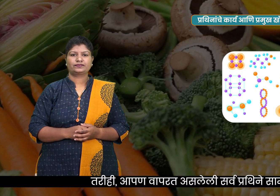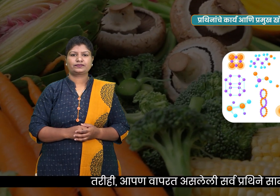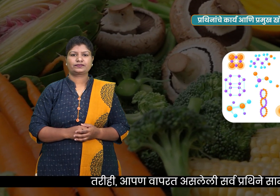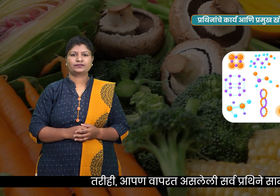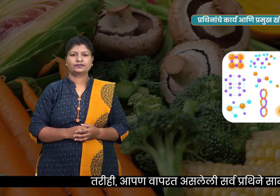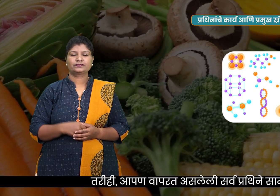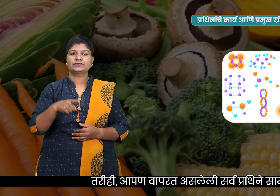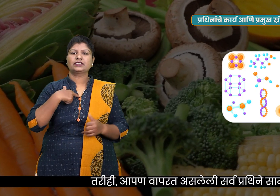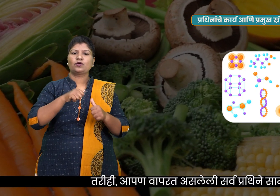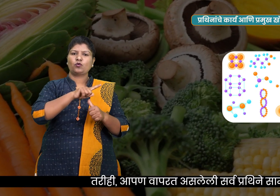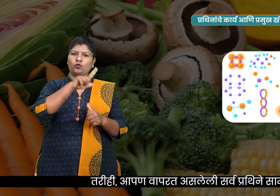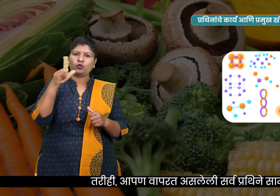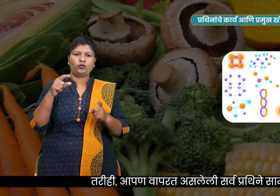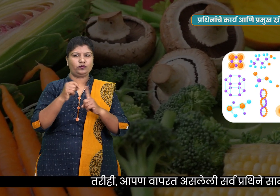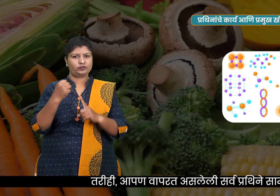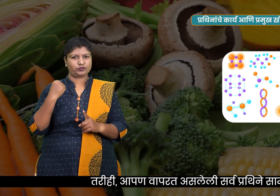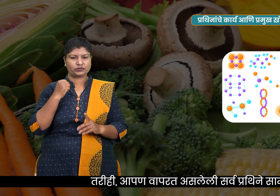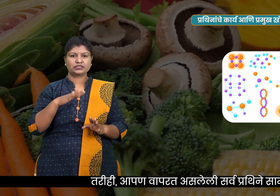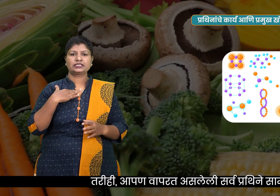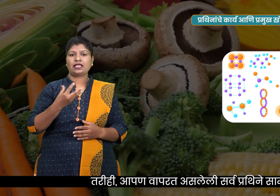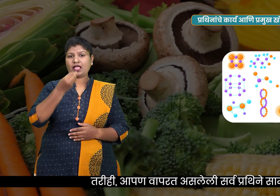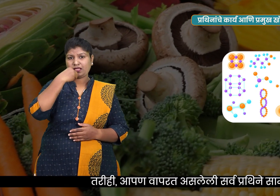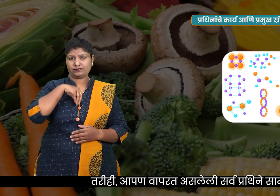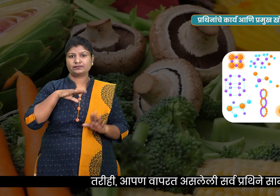तरीही आपण वापरत असलेले सर्व प्रथिने सामान्यतः